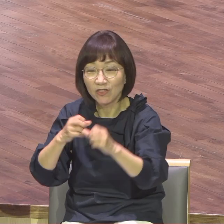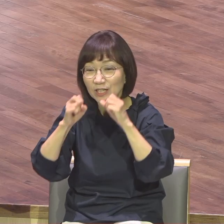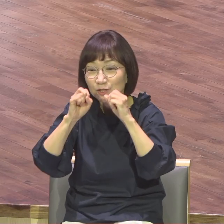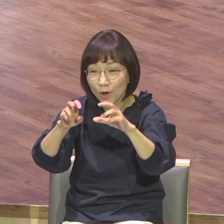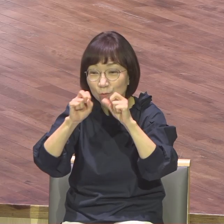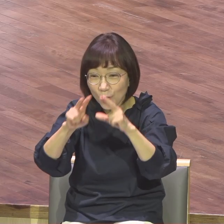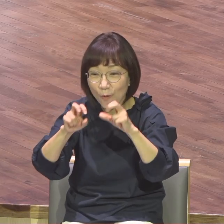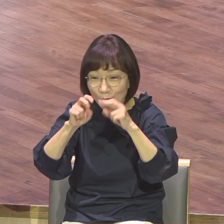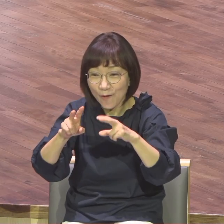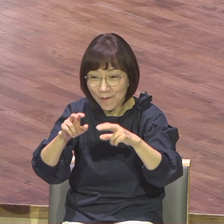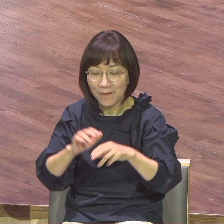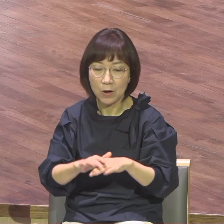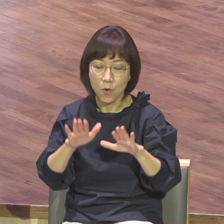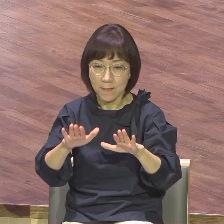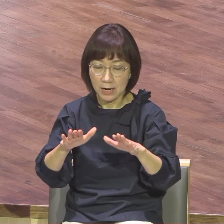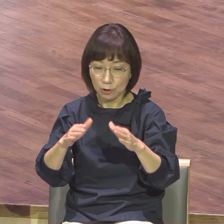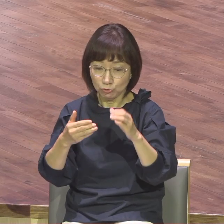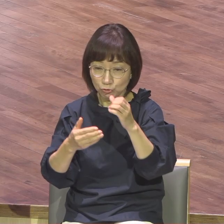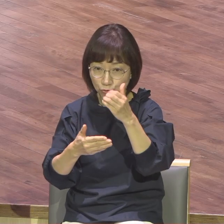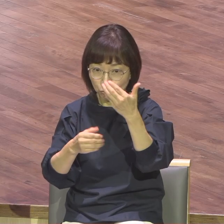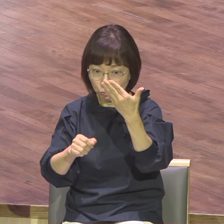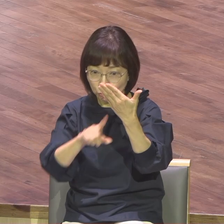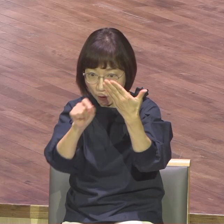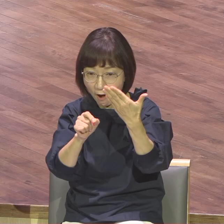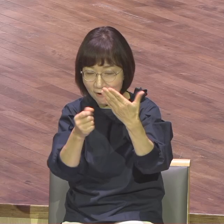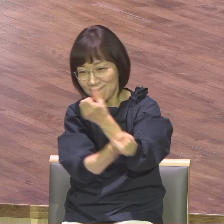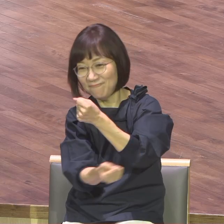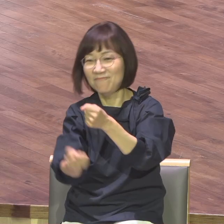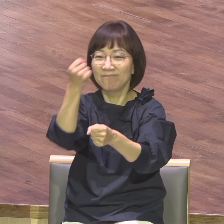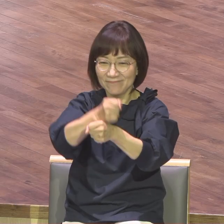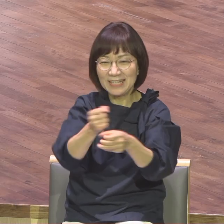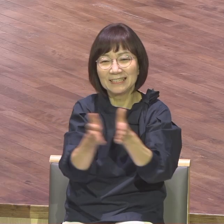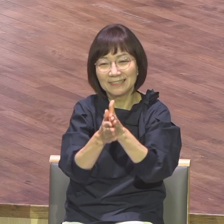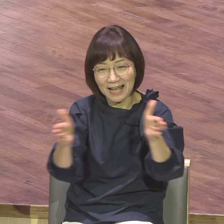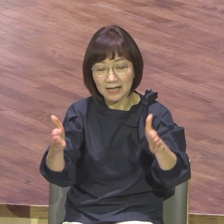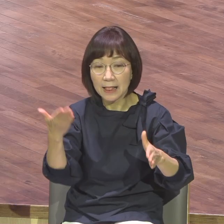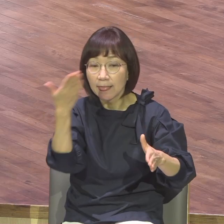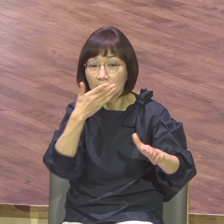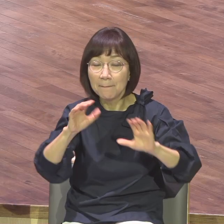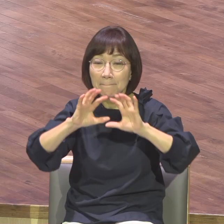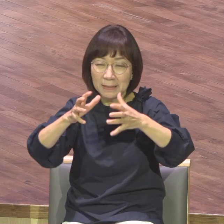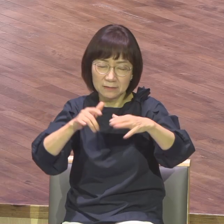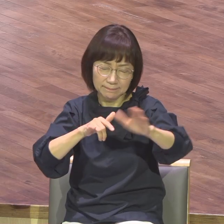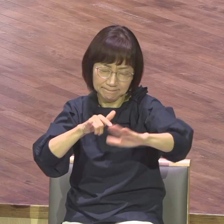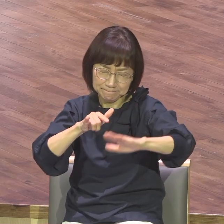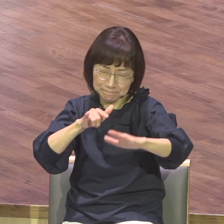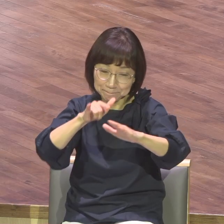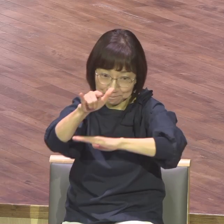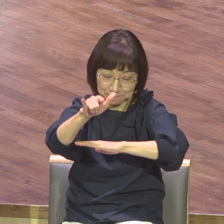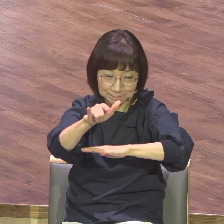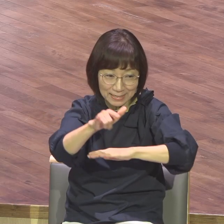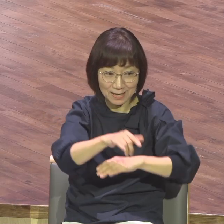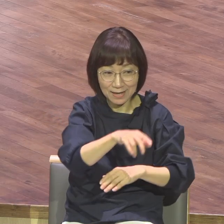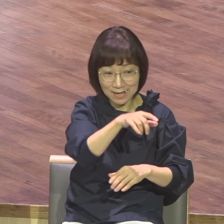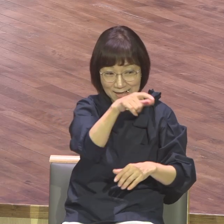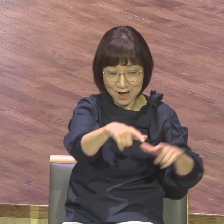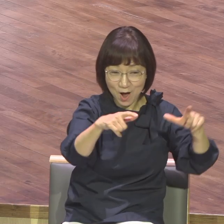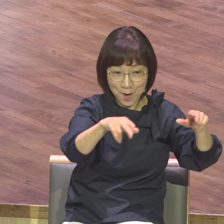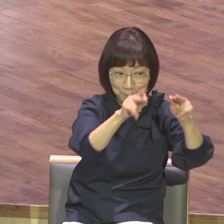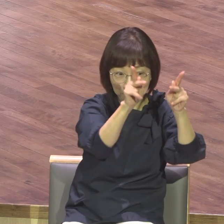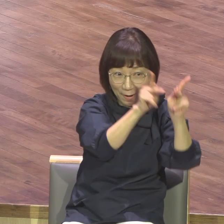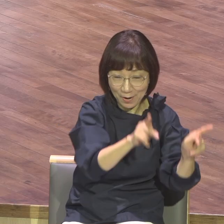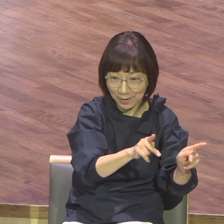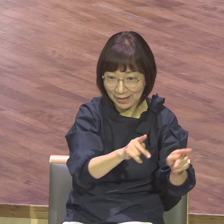지역에 동시에 진행되는 이번 캠프 재창조의 능력을 가지고 간다. 예수 그리스도의